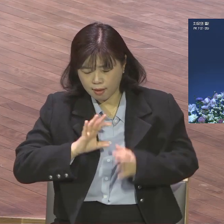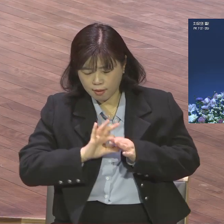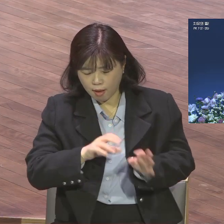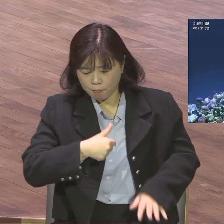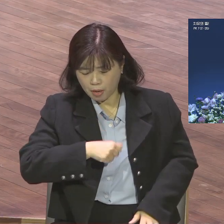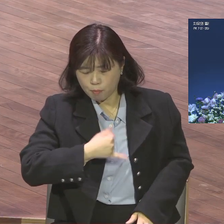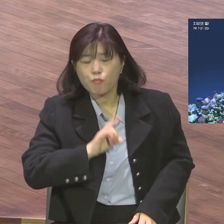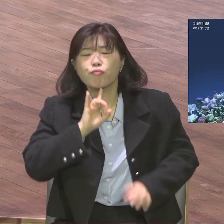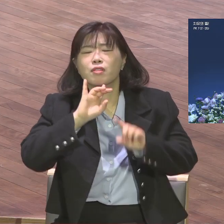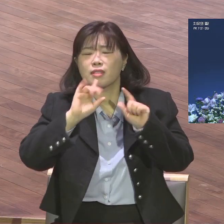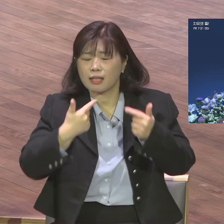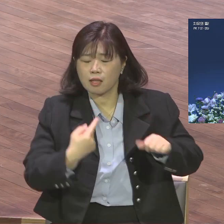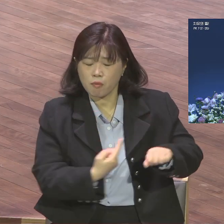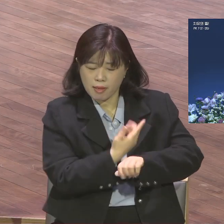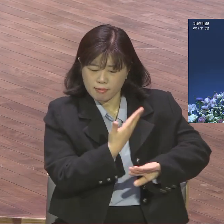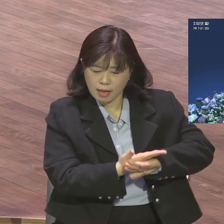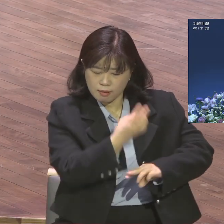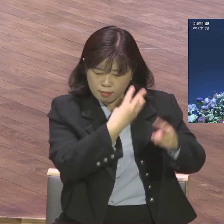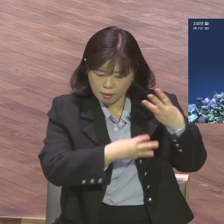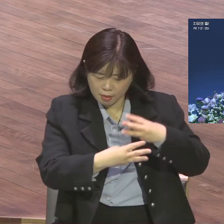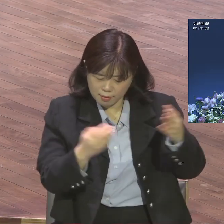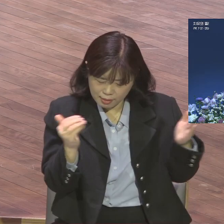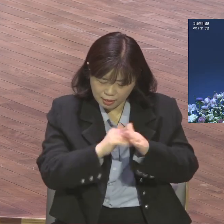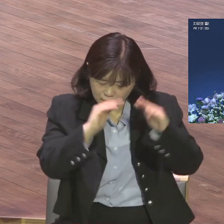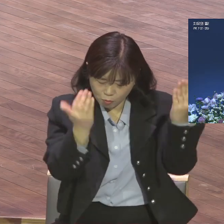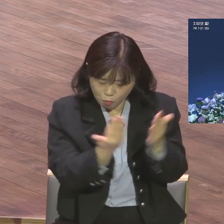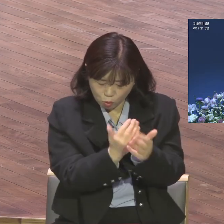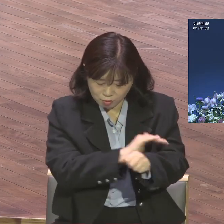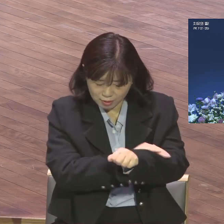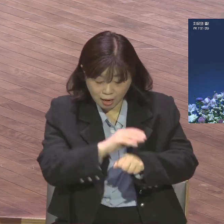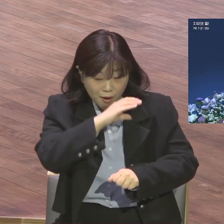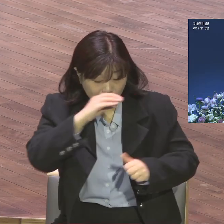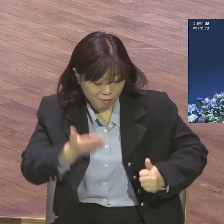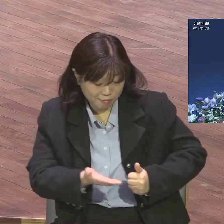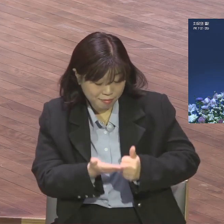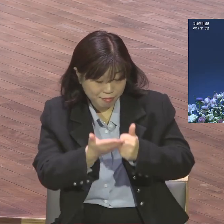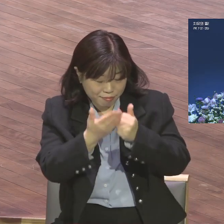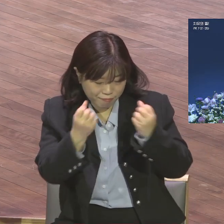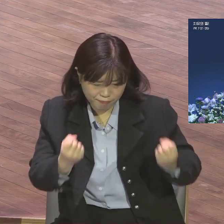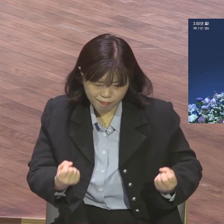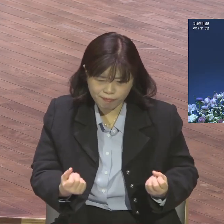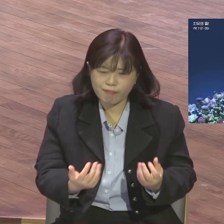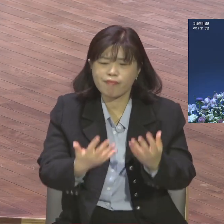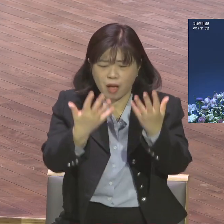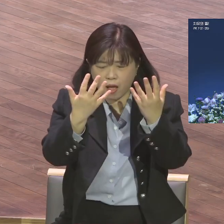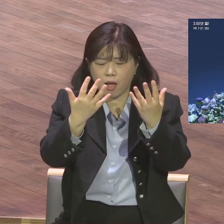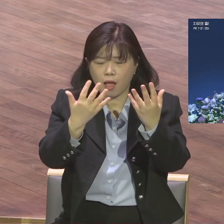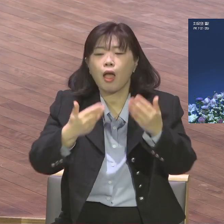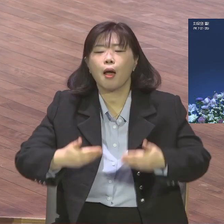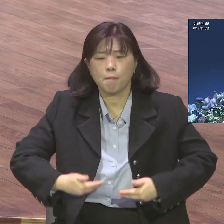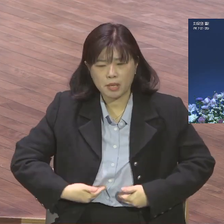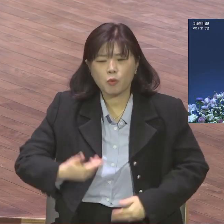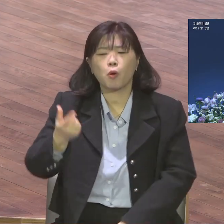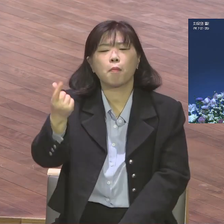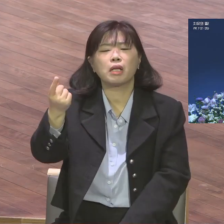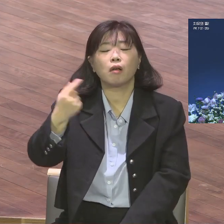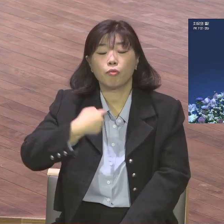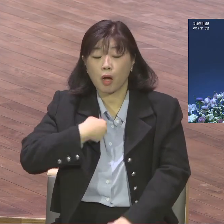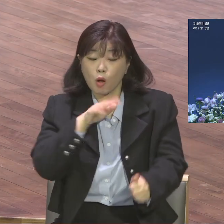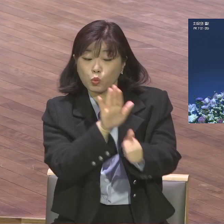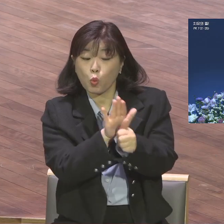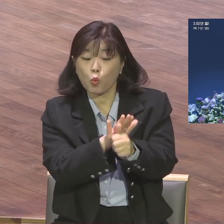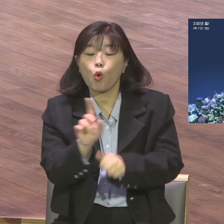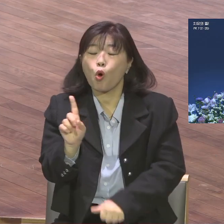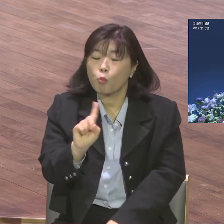선교사까지 하겠다고 훈련받는 이런 지금 이 렘넌트들 일어나고 있는 시간표에 나는 뭐냐?